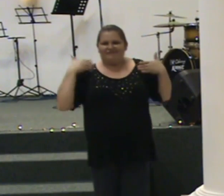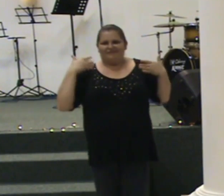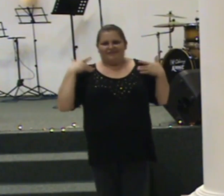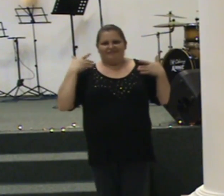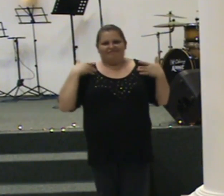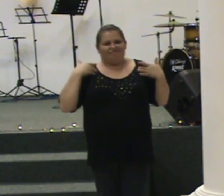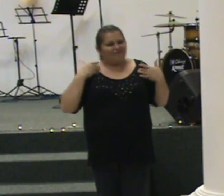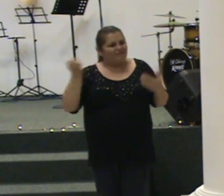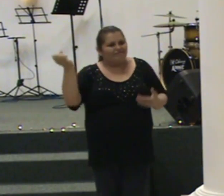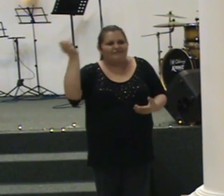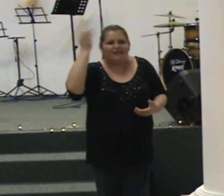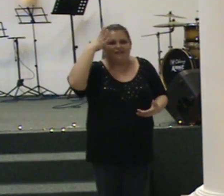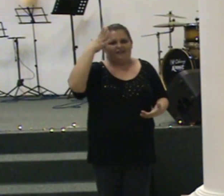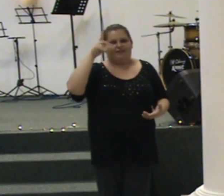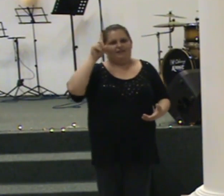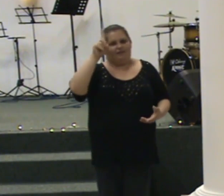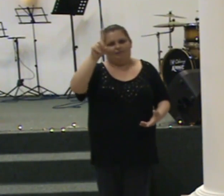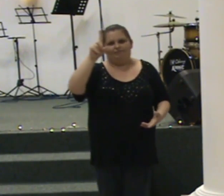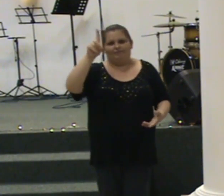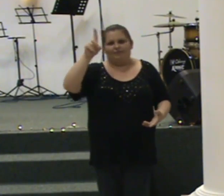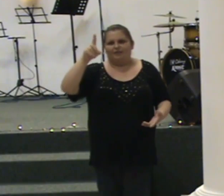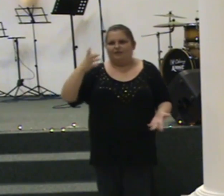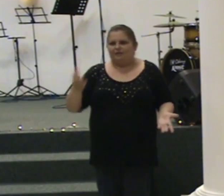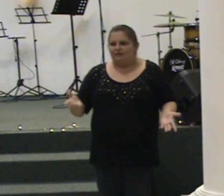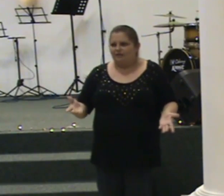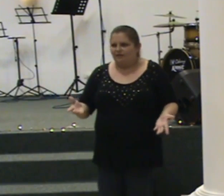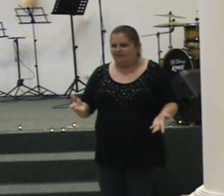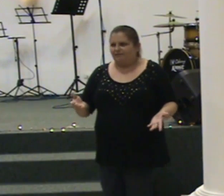Alegra-te, agraciada, porque